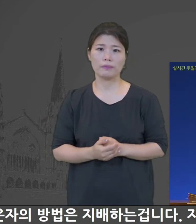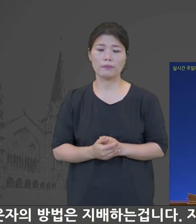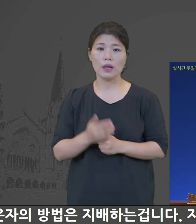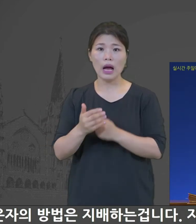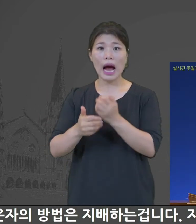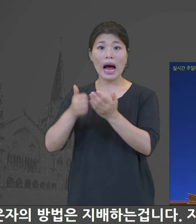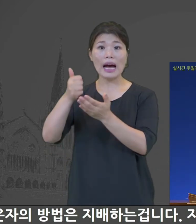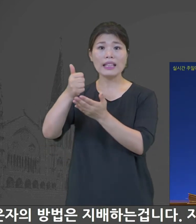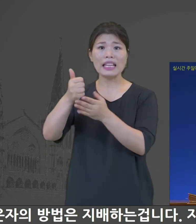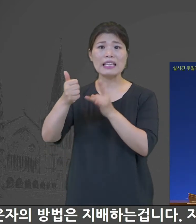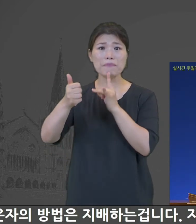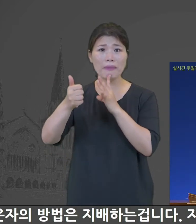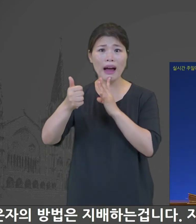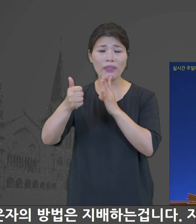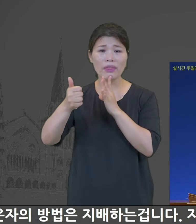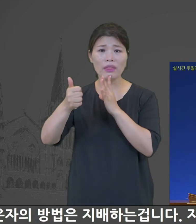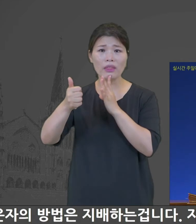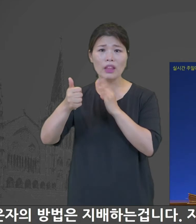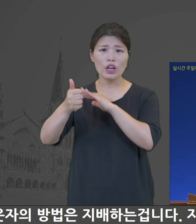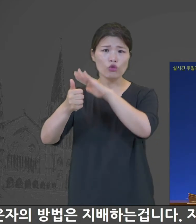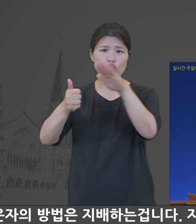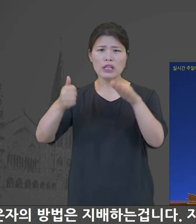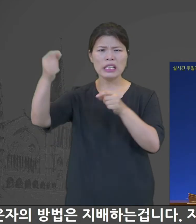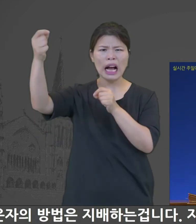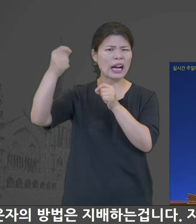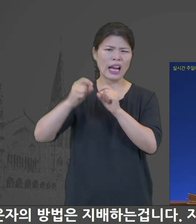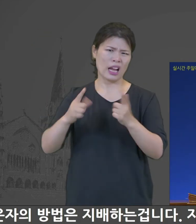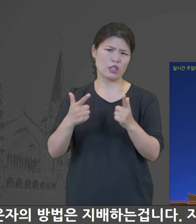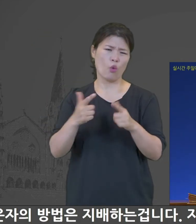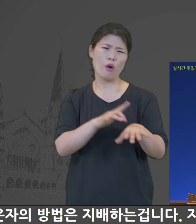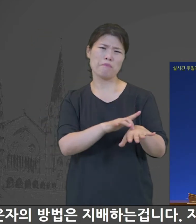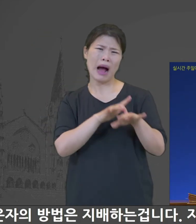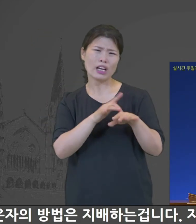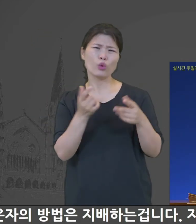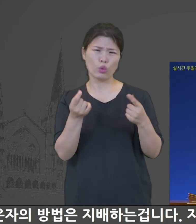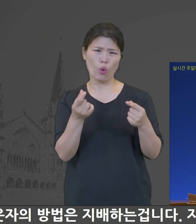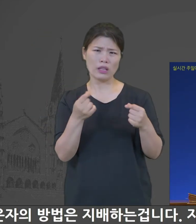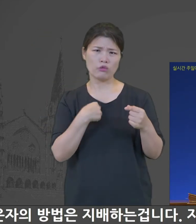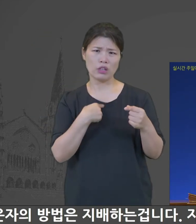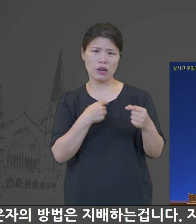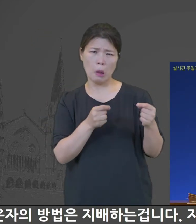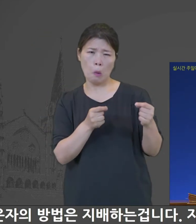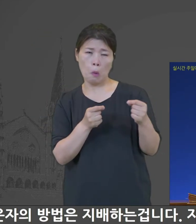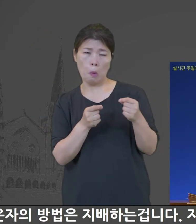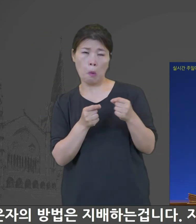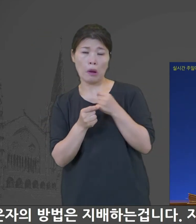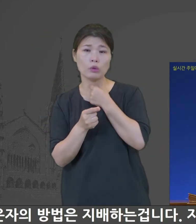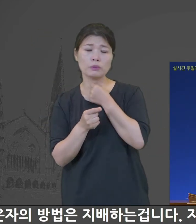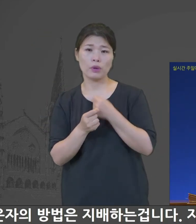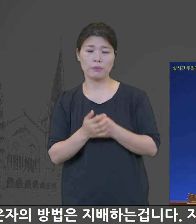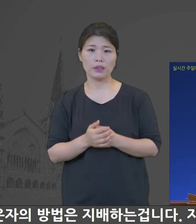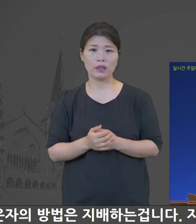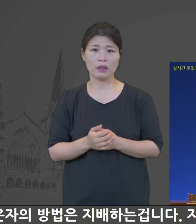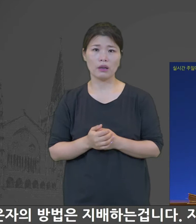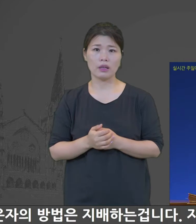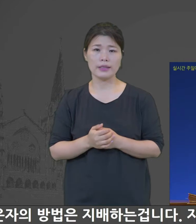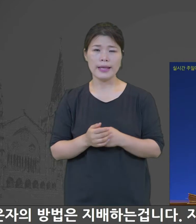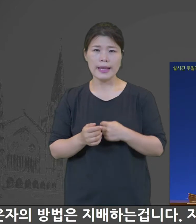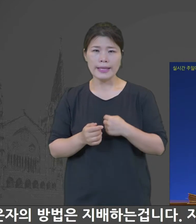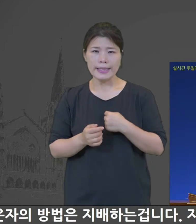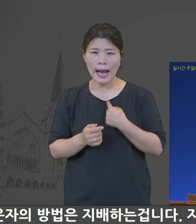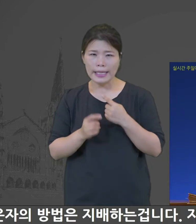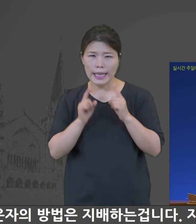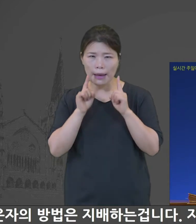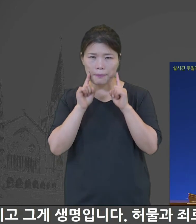하나님만 우리를 가까이 하려 하는 게 아니죠. 마귀도 우리를 가까이 하려 합니다. 마귀는 우리를 가까이해서 우리를 자기의